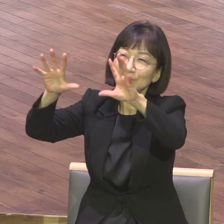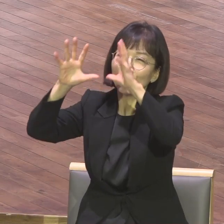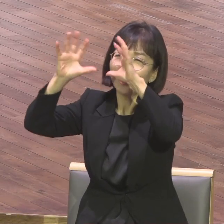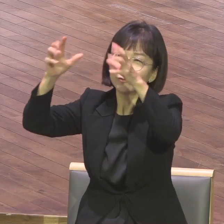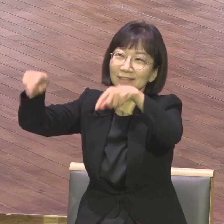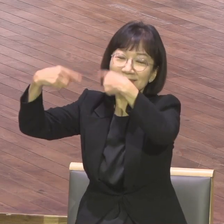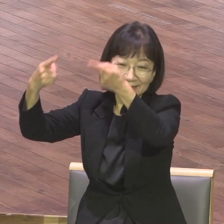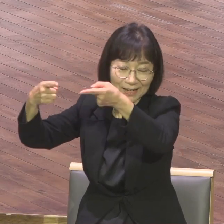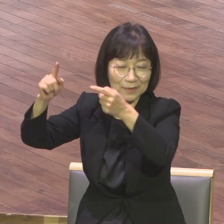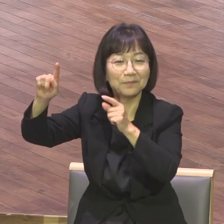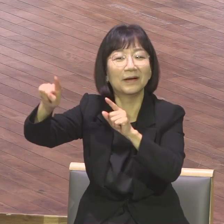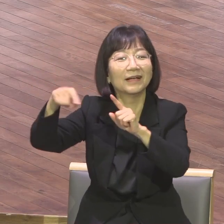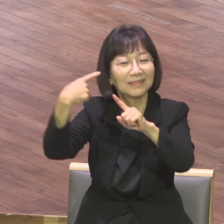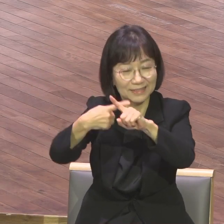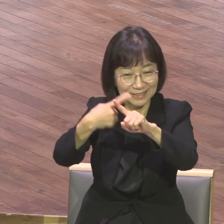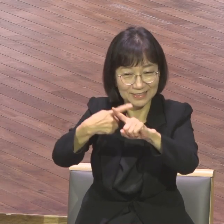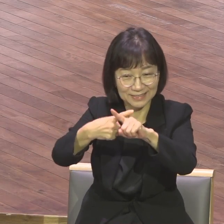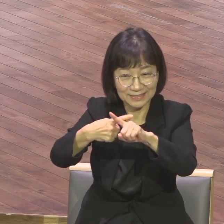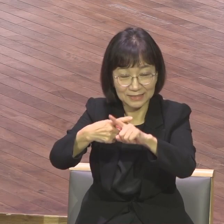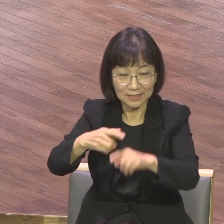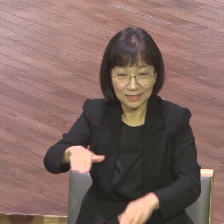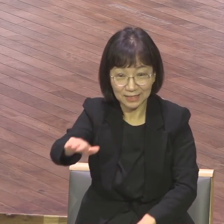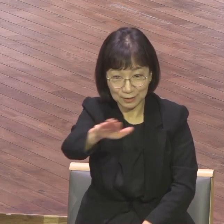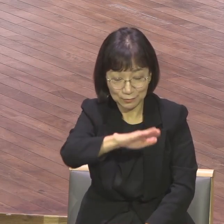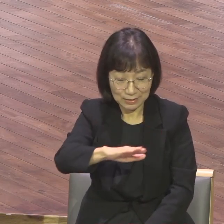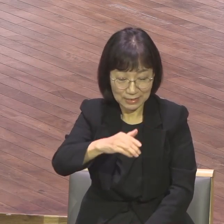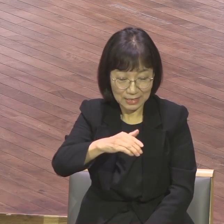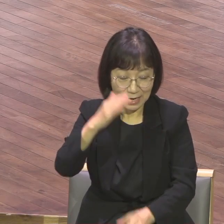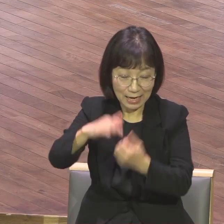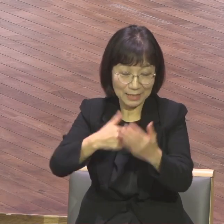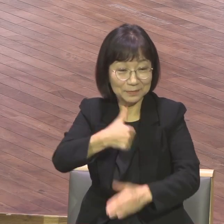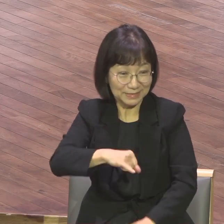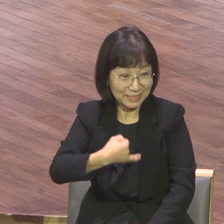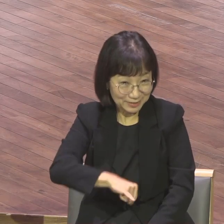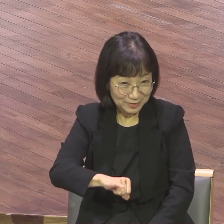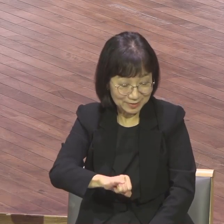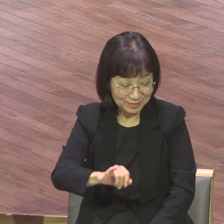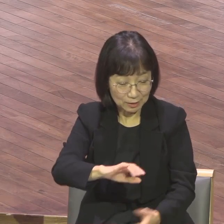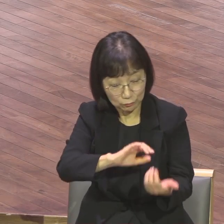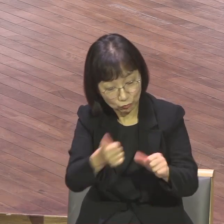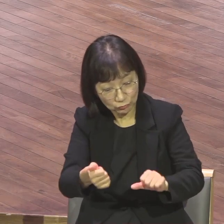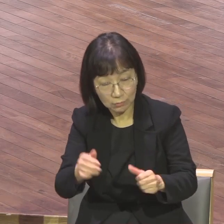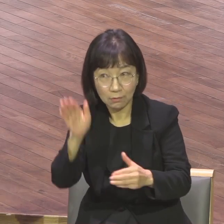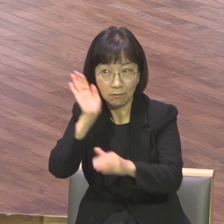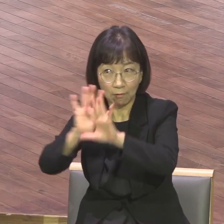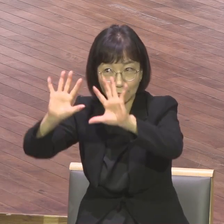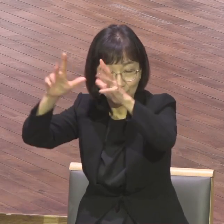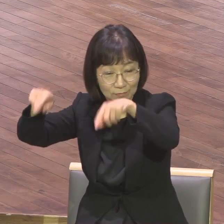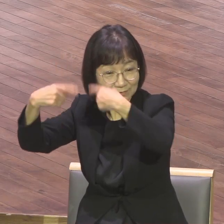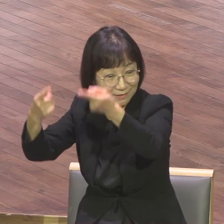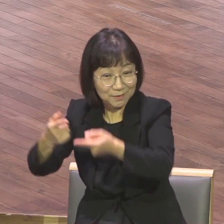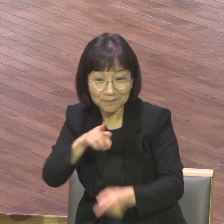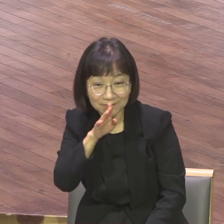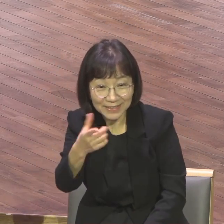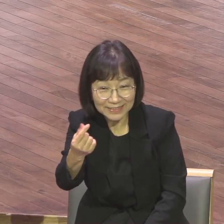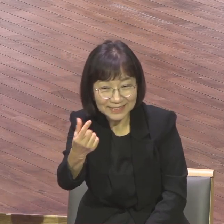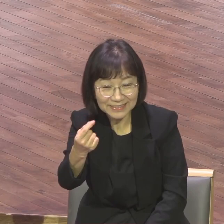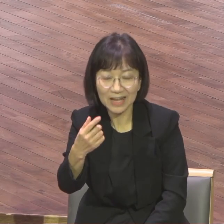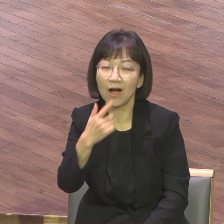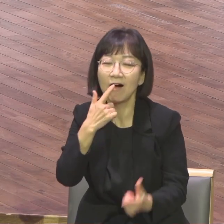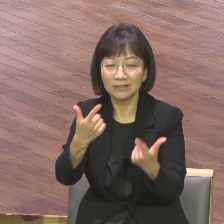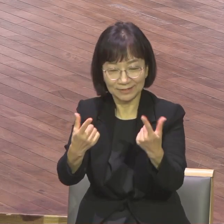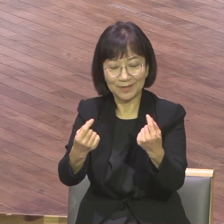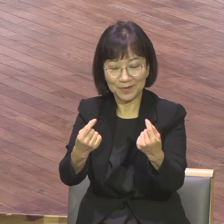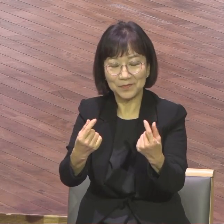구원받은 하나님 자녀들이 모이는 천국에 들어가는 그 의미를 가지고 이제 하나님께서 이스라엘 백성들에게 이렇게